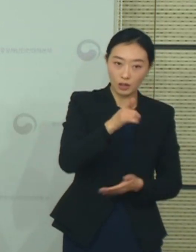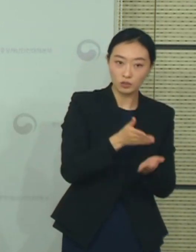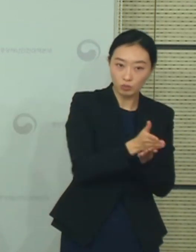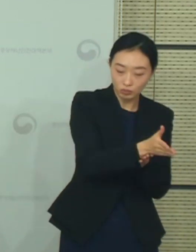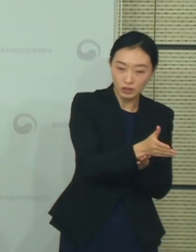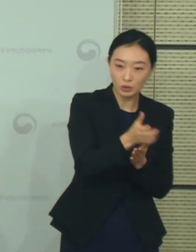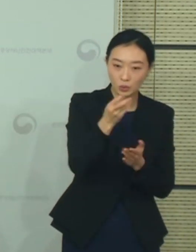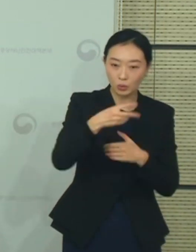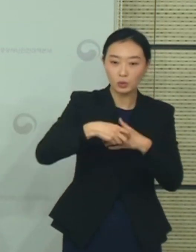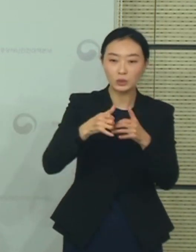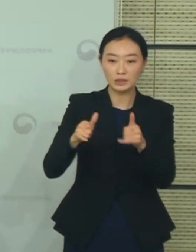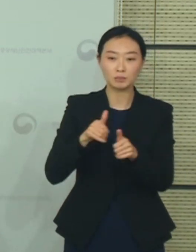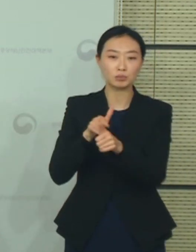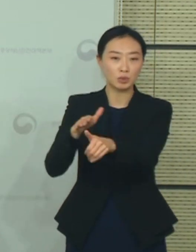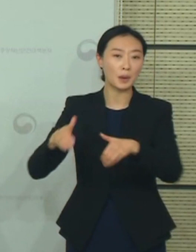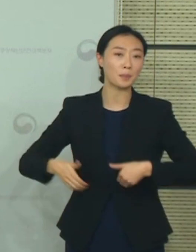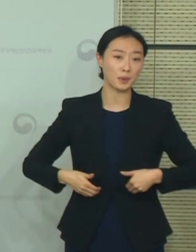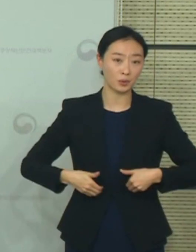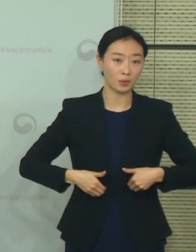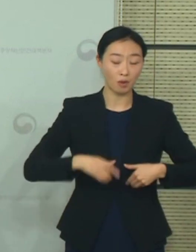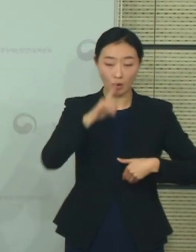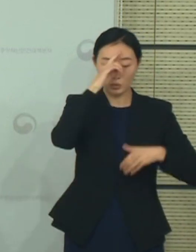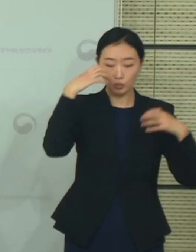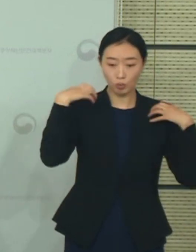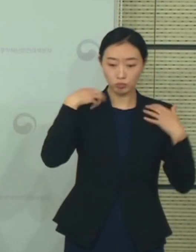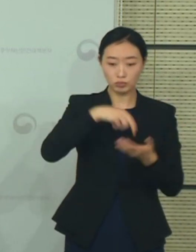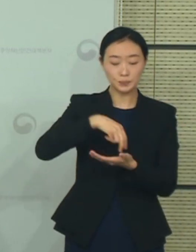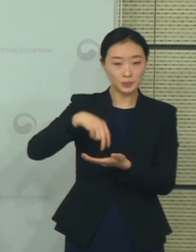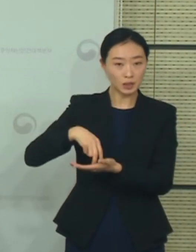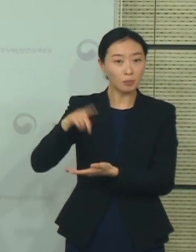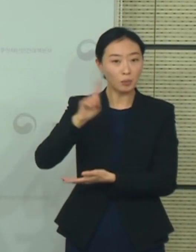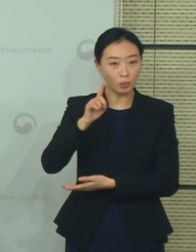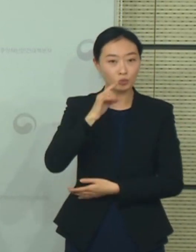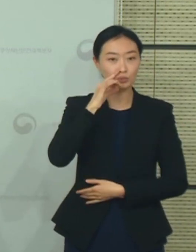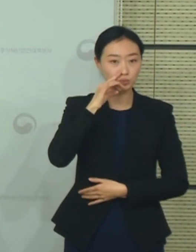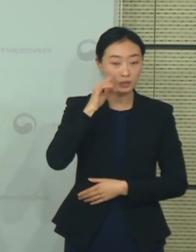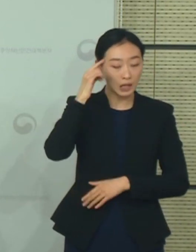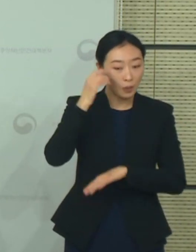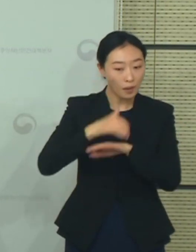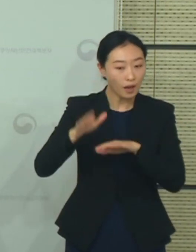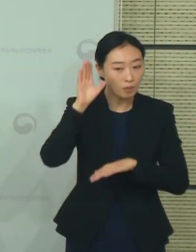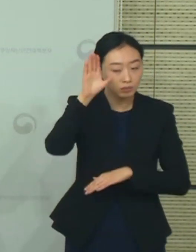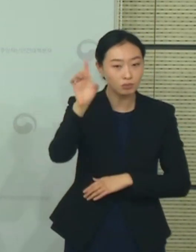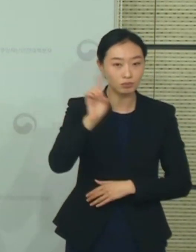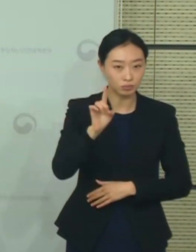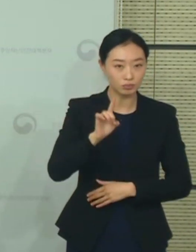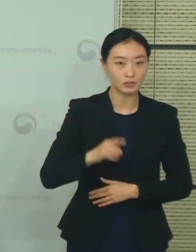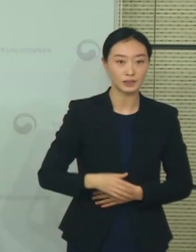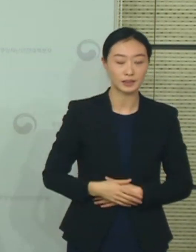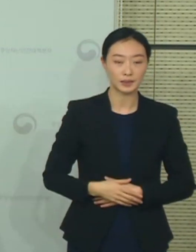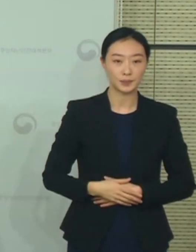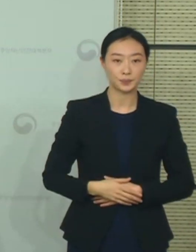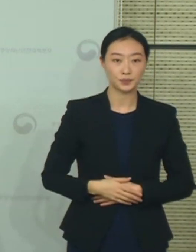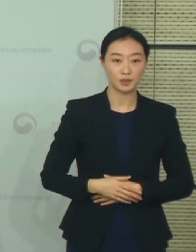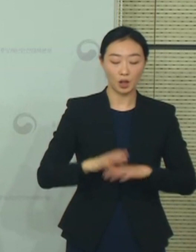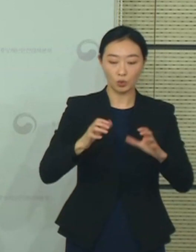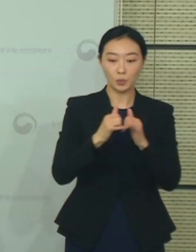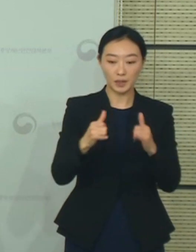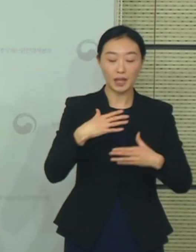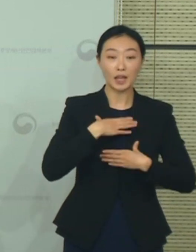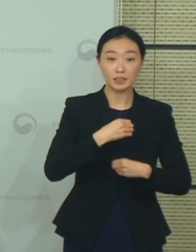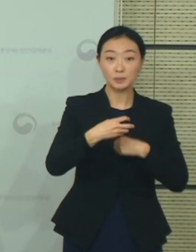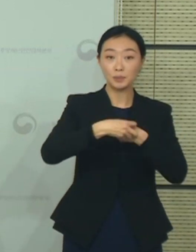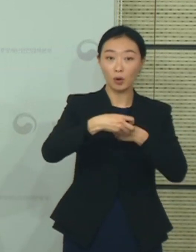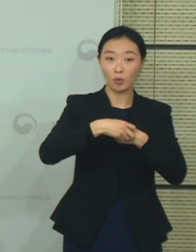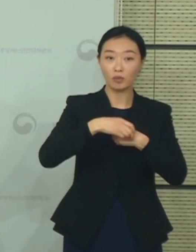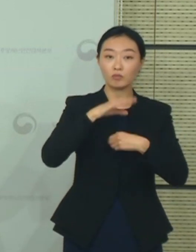된다고 지적했는데요. 정부는 좀 어떤 계획을 갖고 계신지 궁금하고요. 그 신평원에 뜬 국민안심병원 운영 기관 현황을